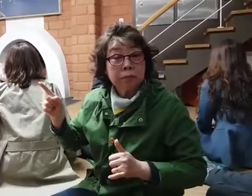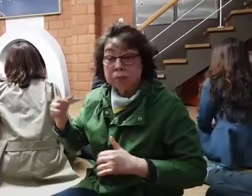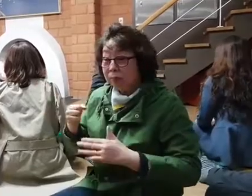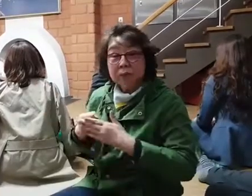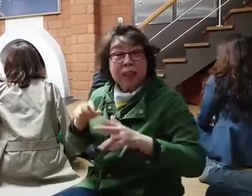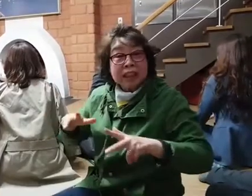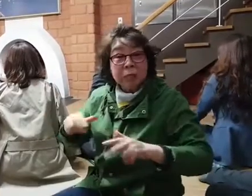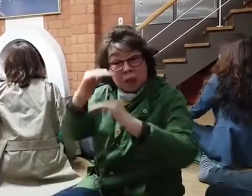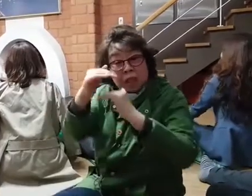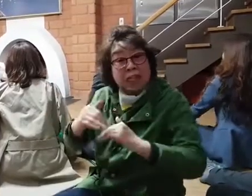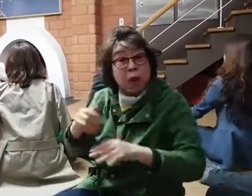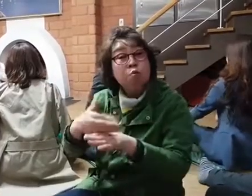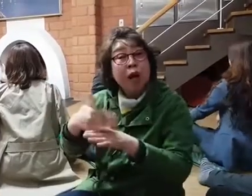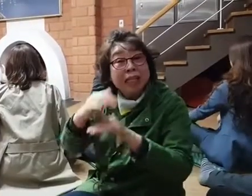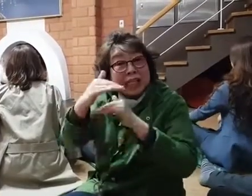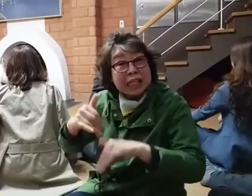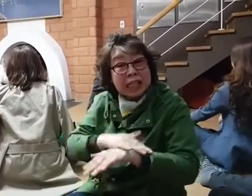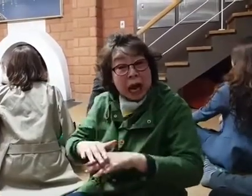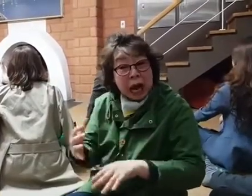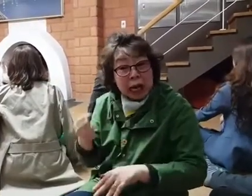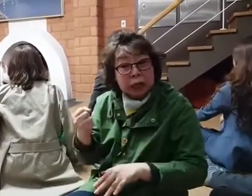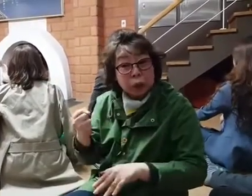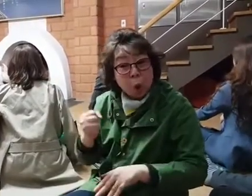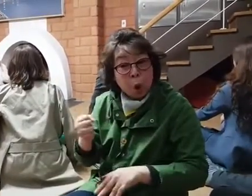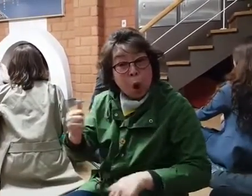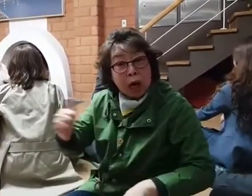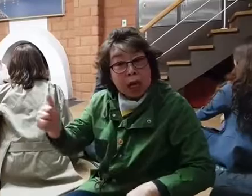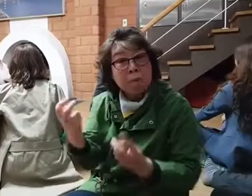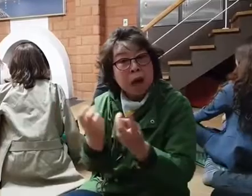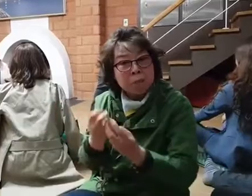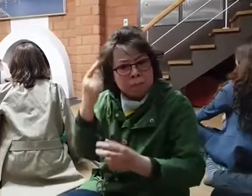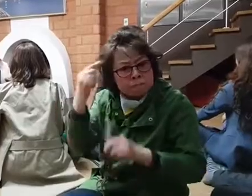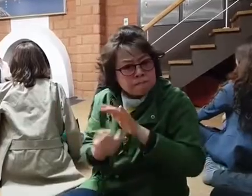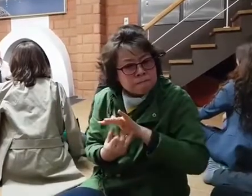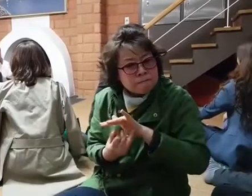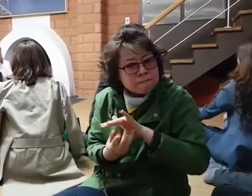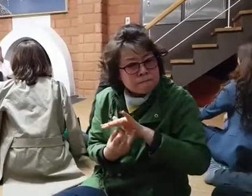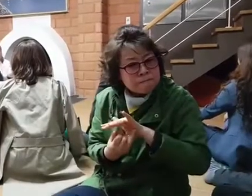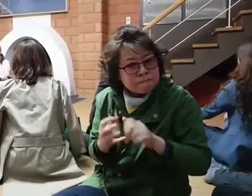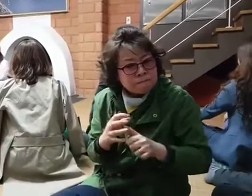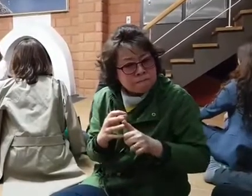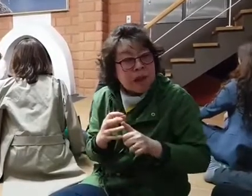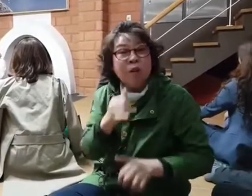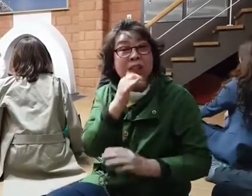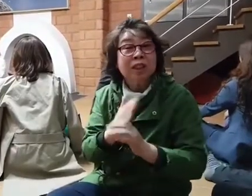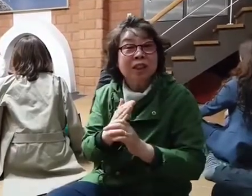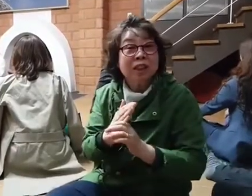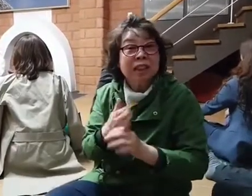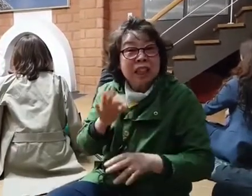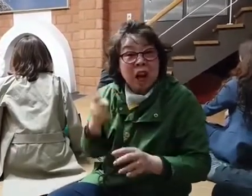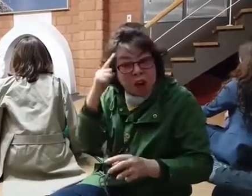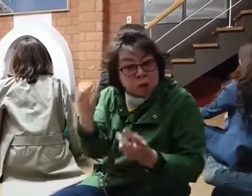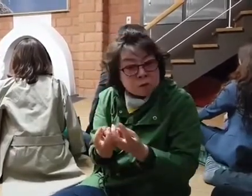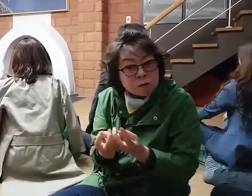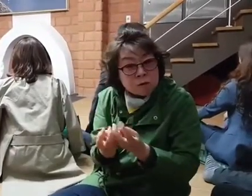근데 이걸 체제를 어떻게 유지하면서 이렇게 뭔가 가는 방법을 최대한 지금 짜내는 거예요. 근데 이